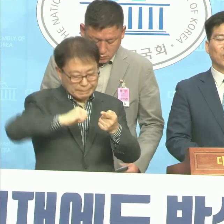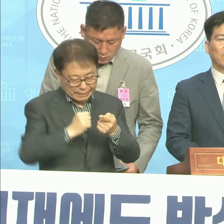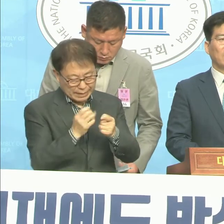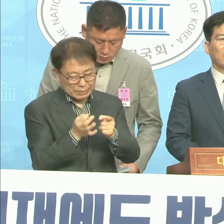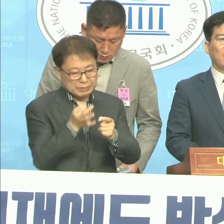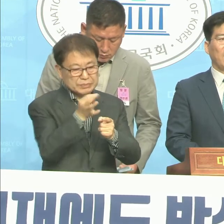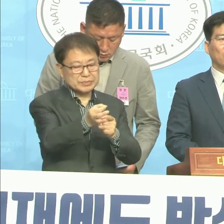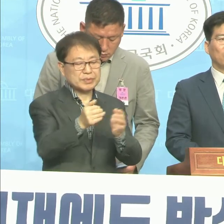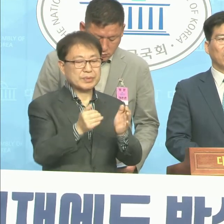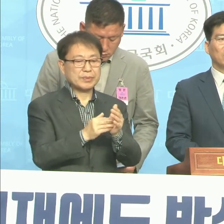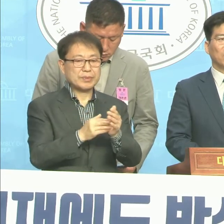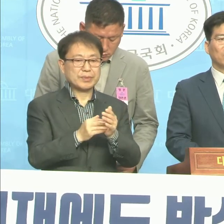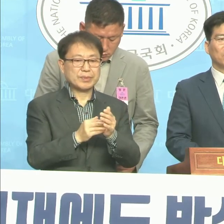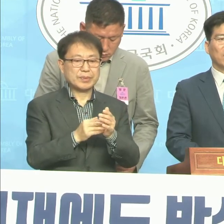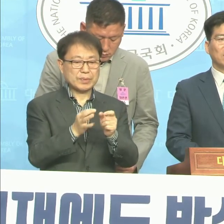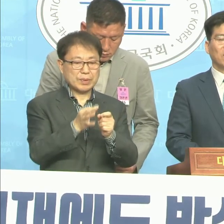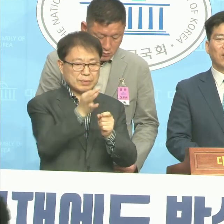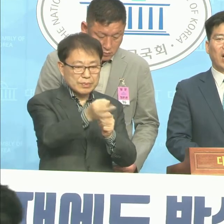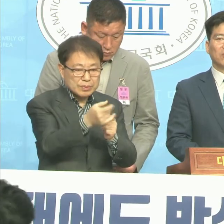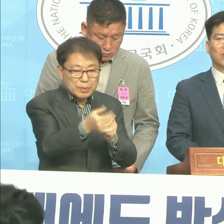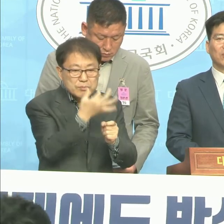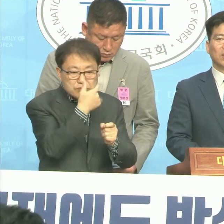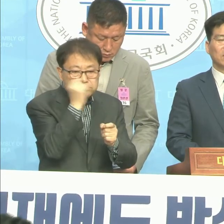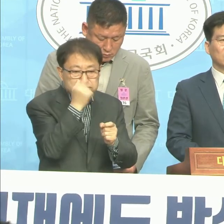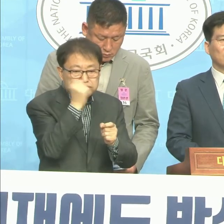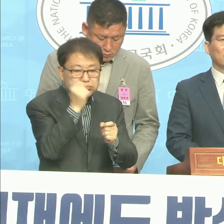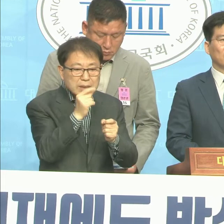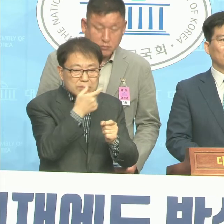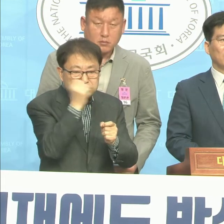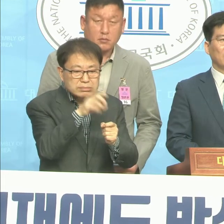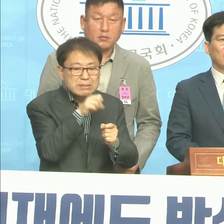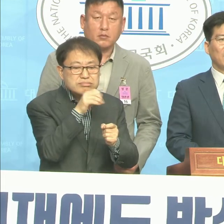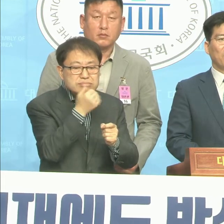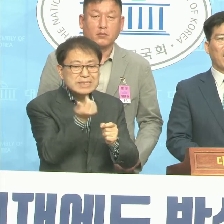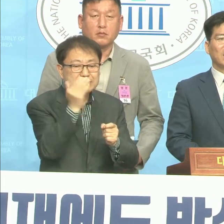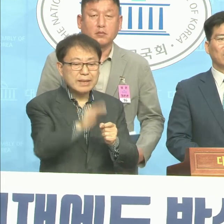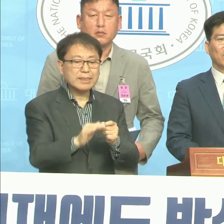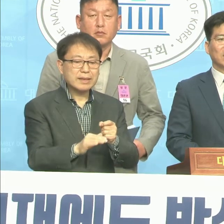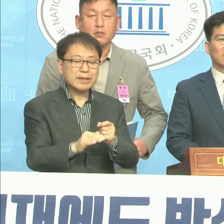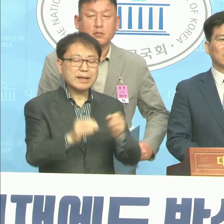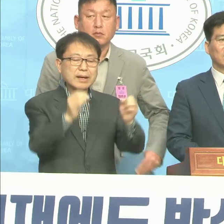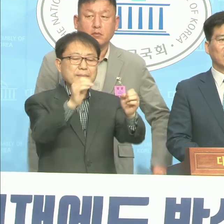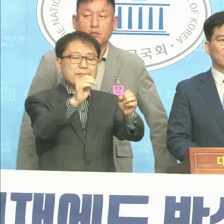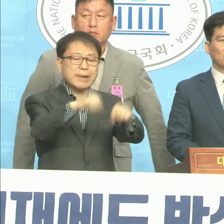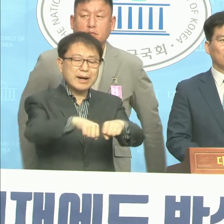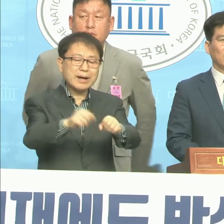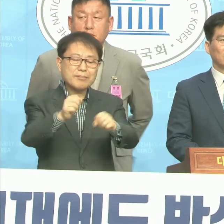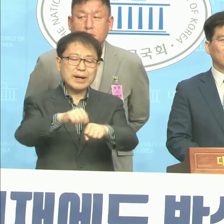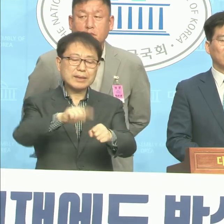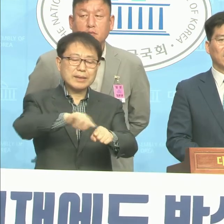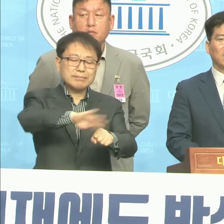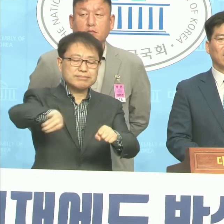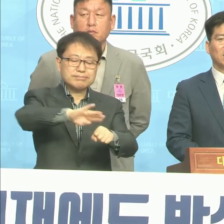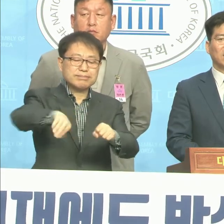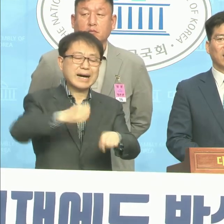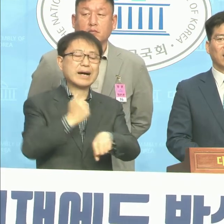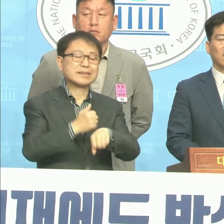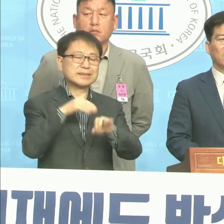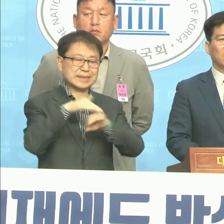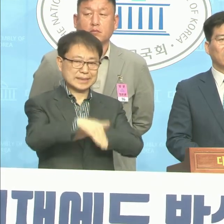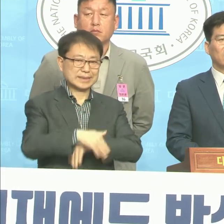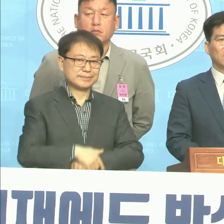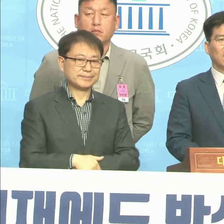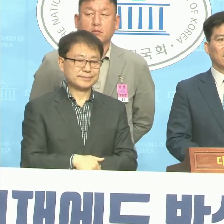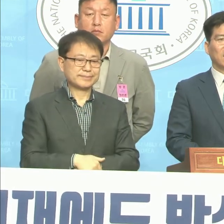주고 하도급대금 이 부족해서 아우성 치더라도 망하는 회사는 그냥 쫓겨나는 이러한 실태가